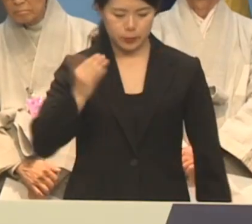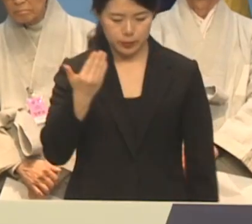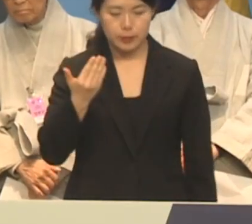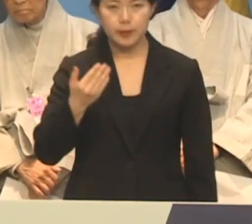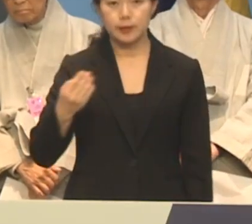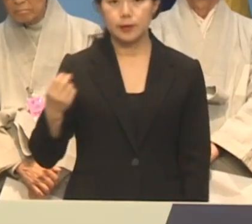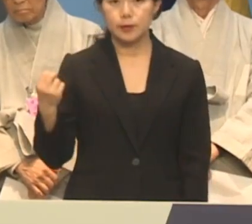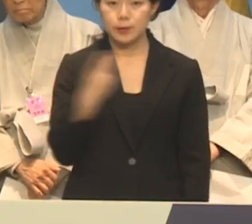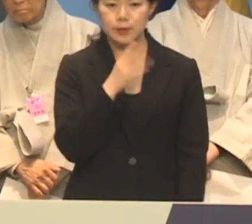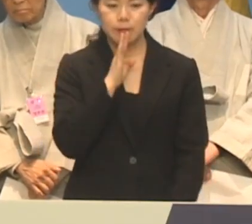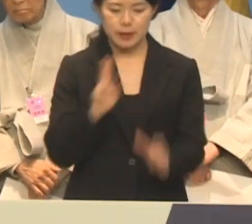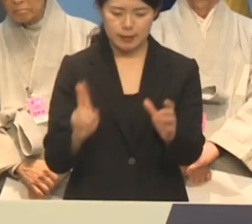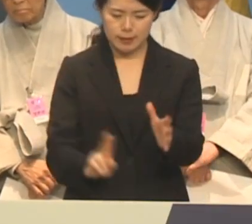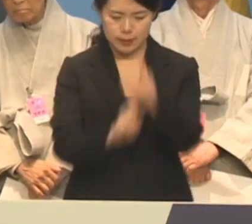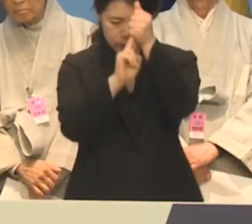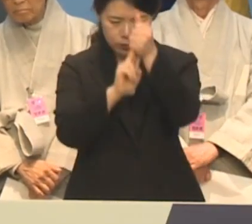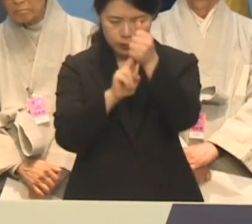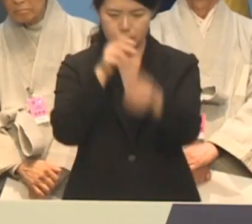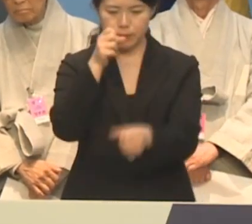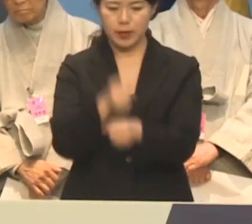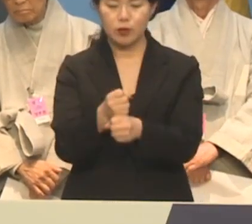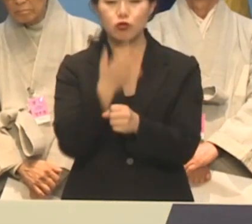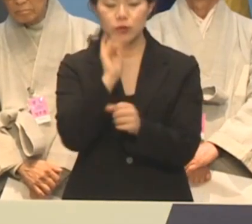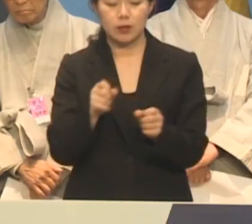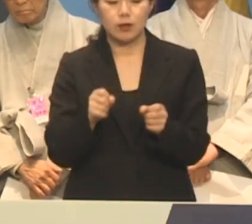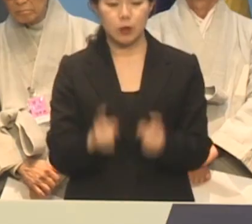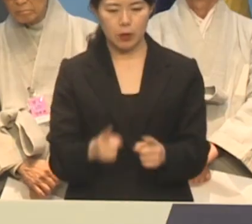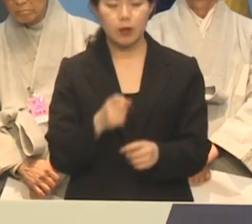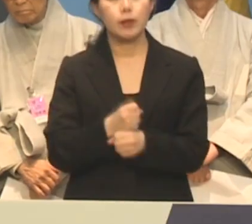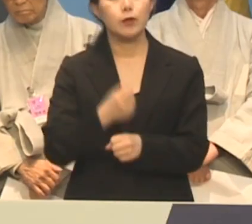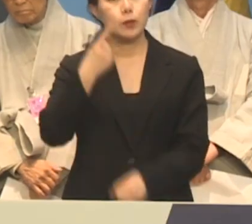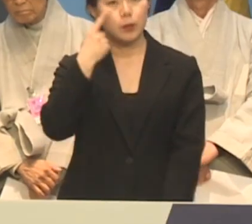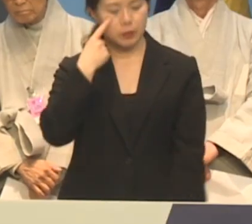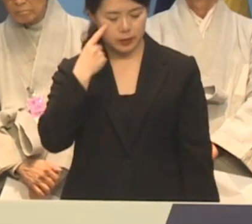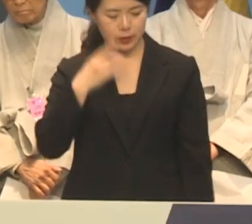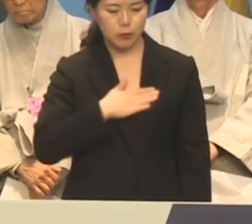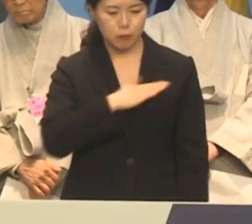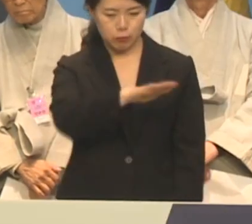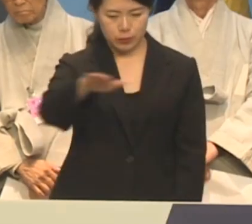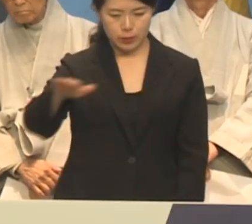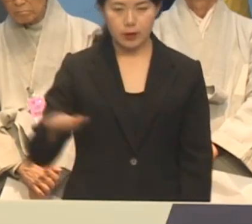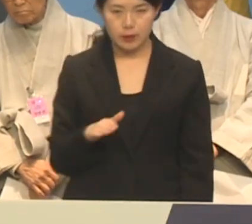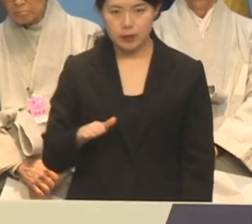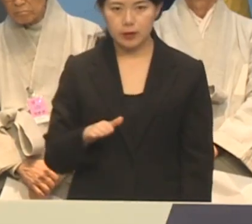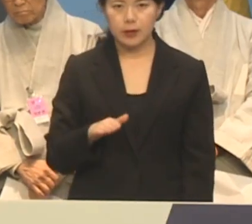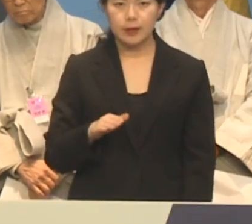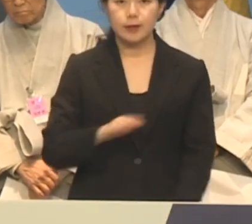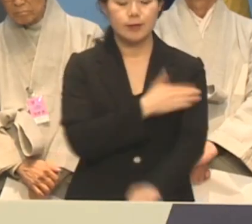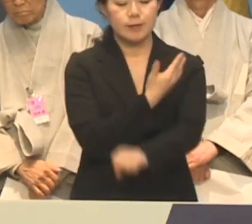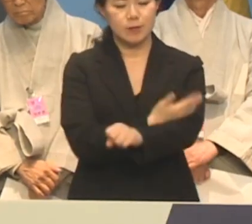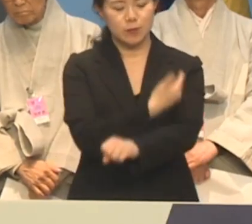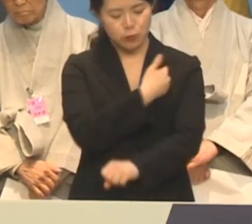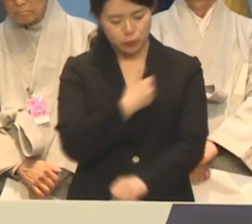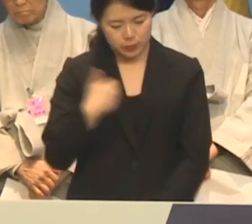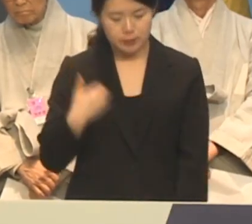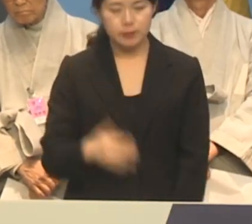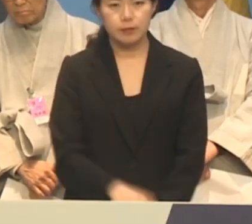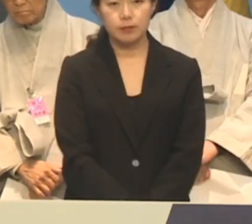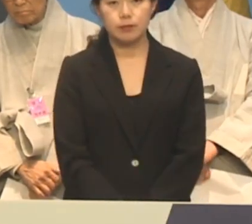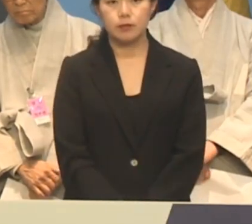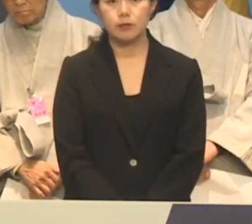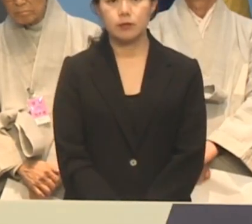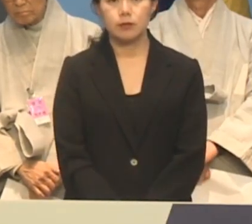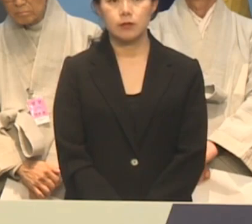또 하나 기적을 이뤄내는 기회로 삼읍시다. 우리에게는 그럴 능력이 있습니다.